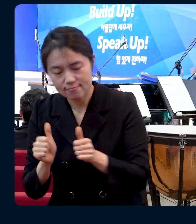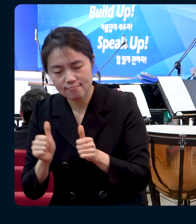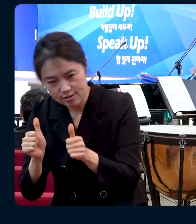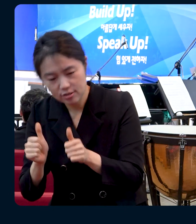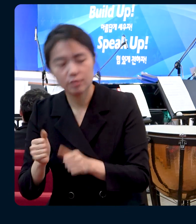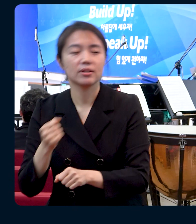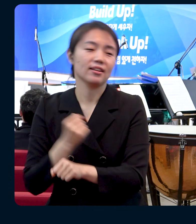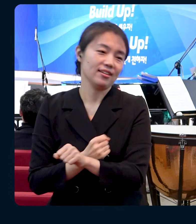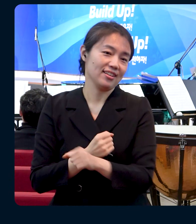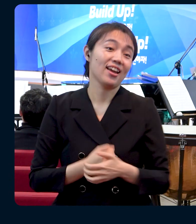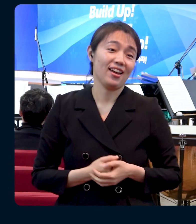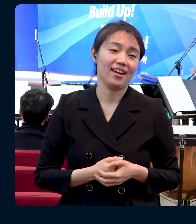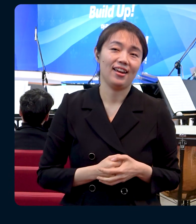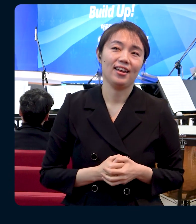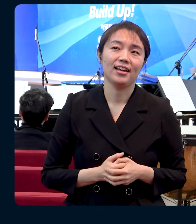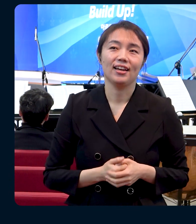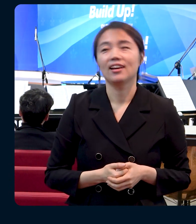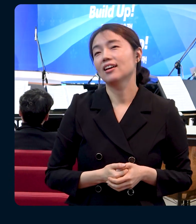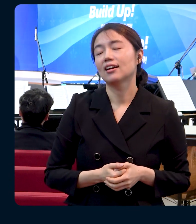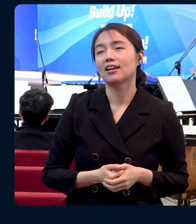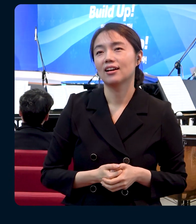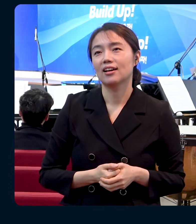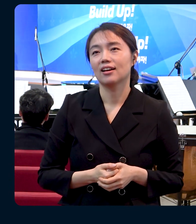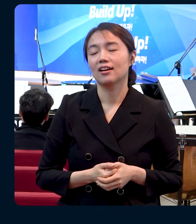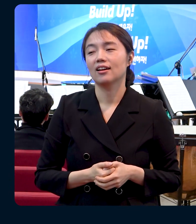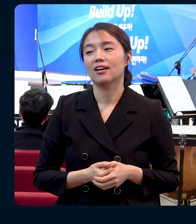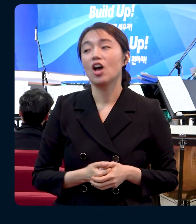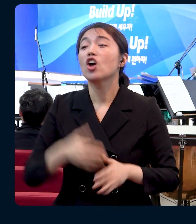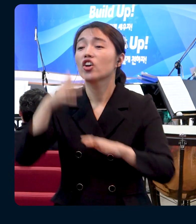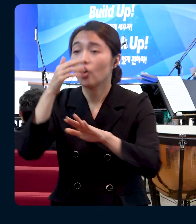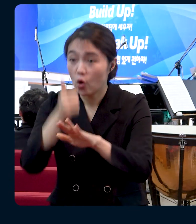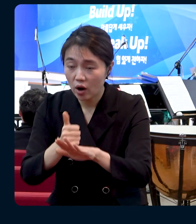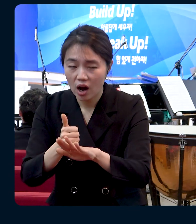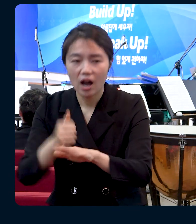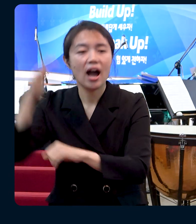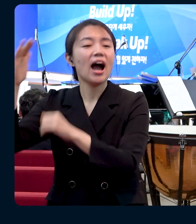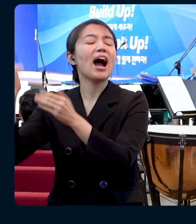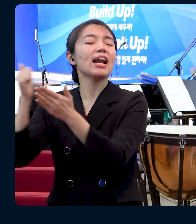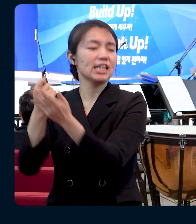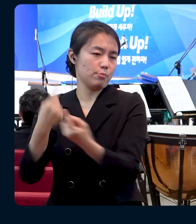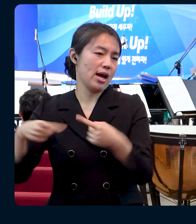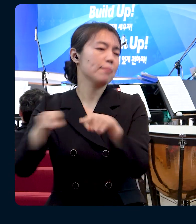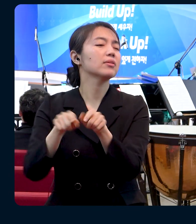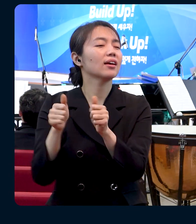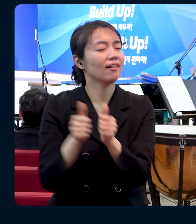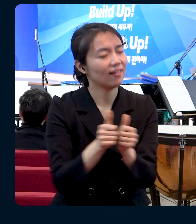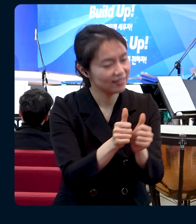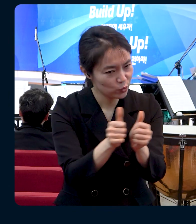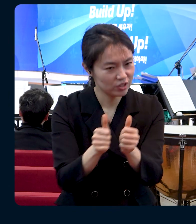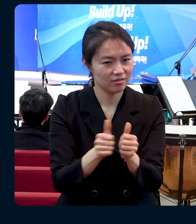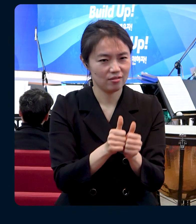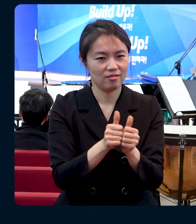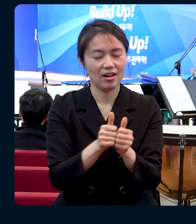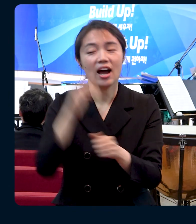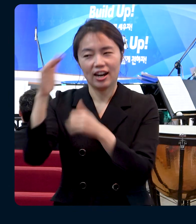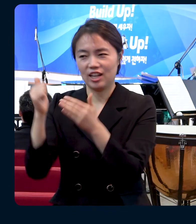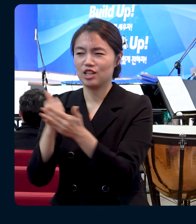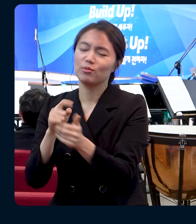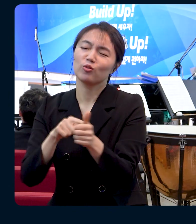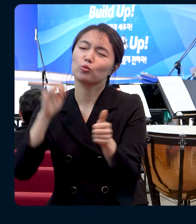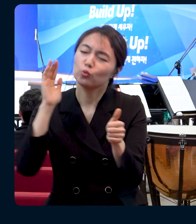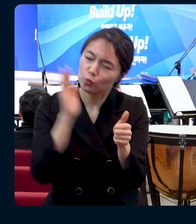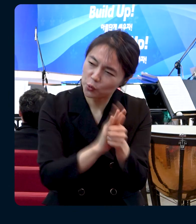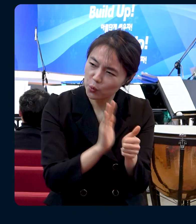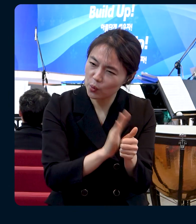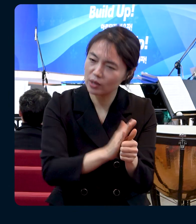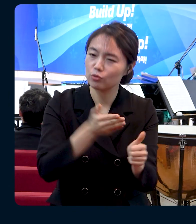성실하게 일을 했다는 것이죠. 그러니까 하나님이 함께 하시죠, 거기. 그러니까 그가 하는 그 모든 일,